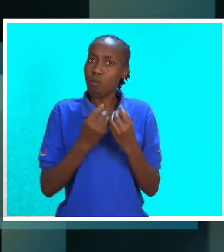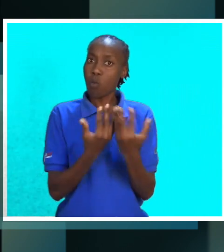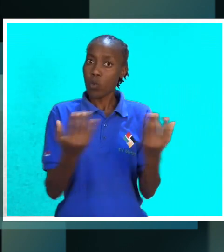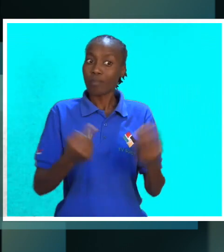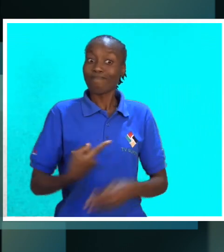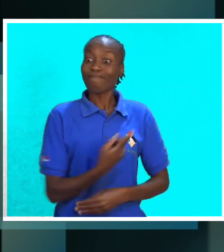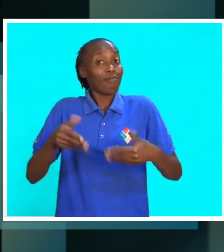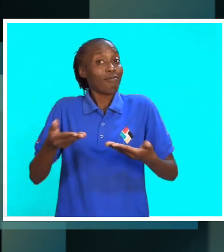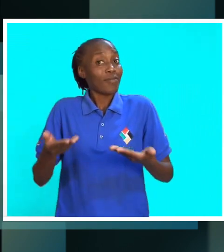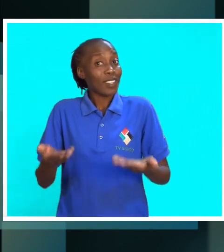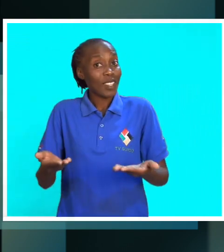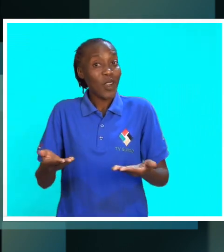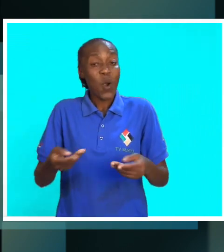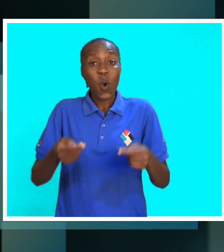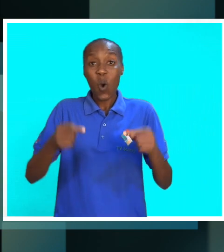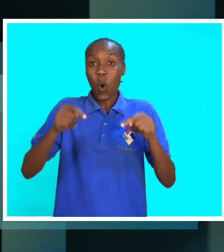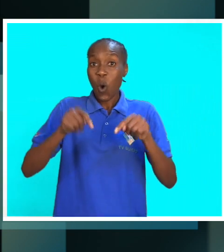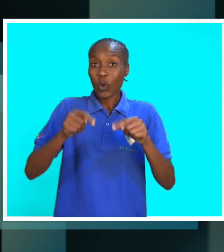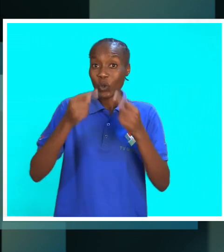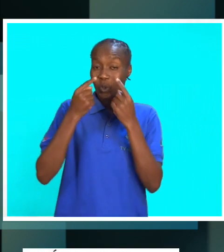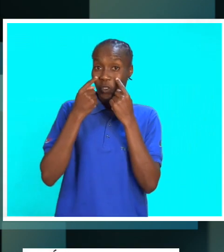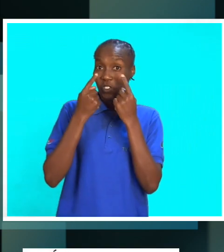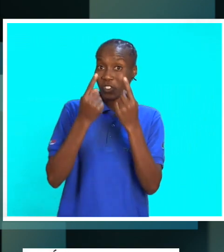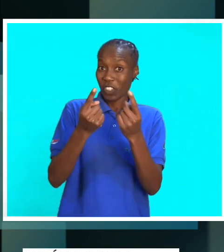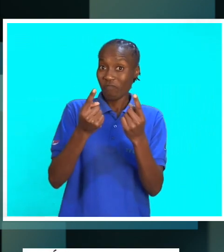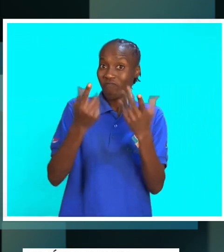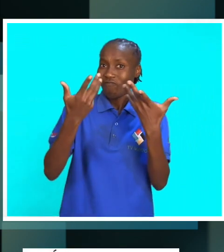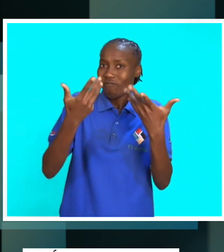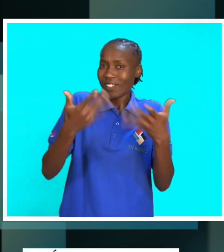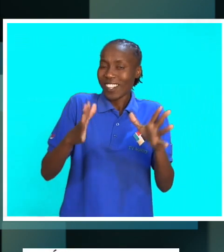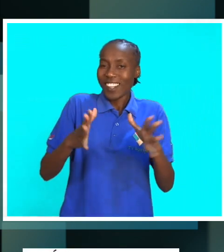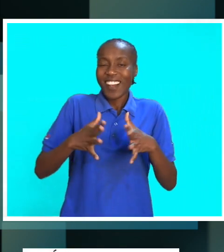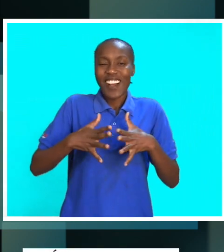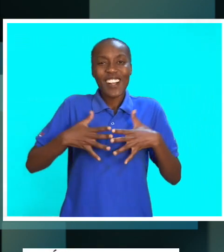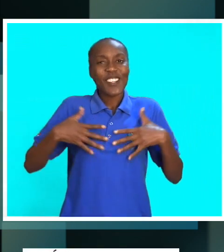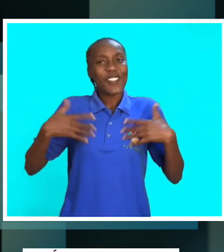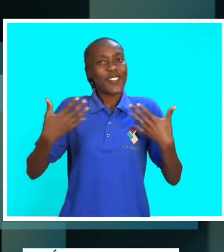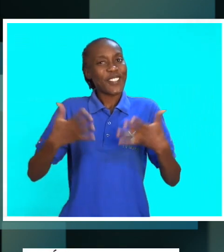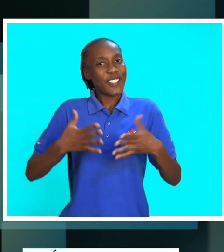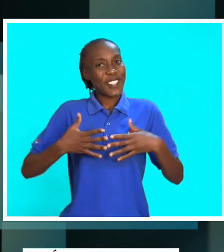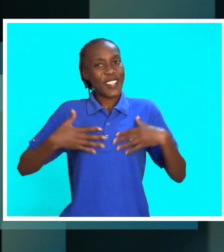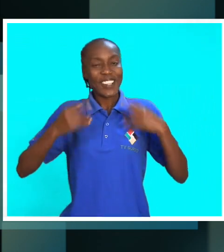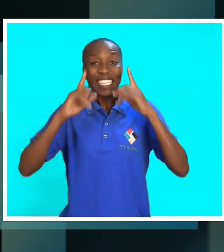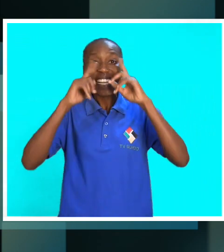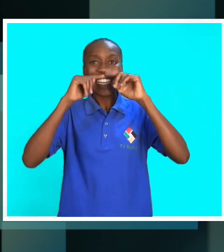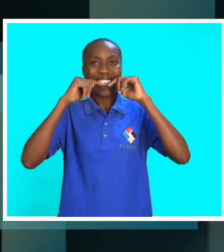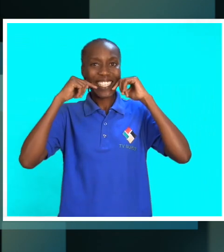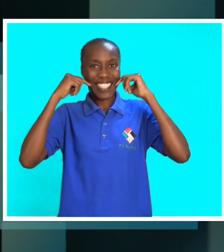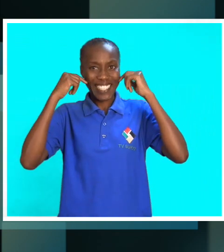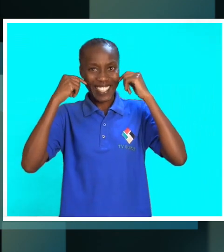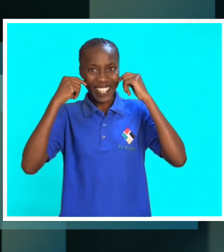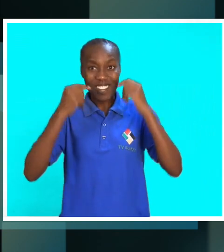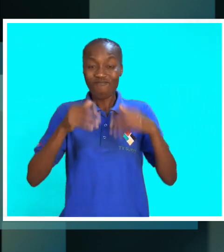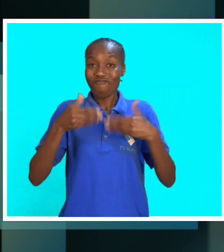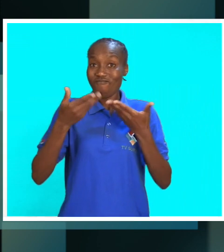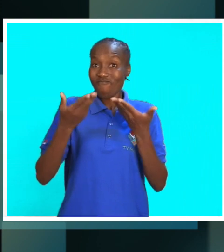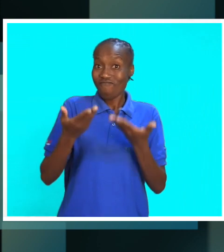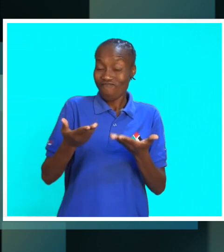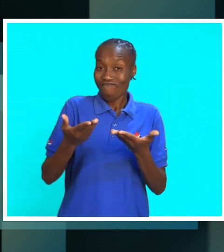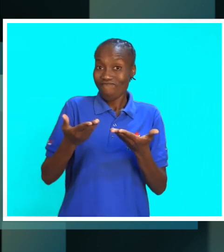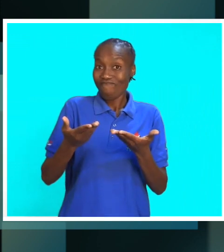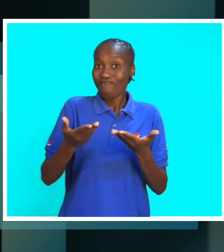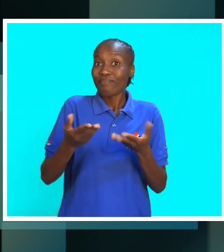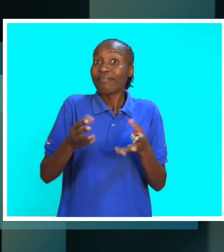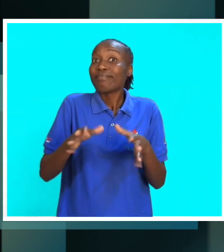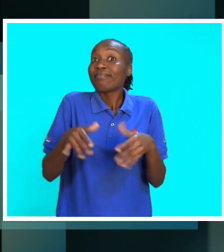eles precisam. Por isso, testemunhamos hoje, com emoção, com alegria,